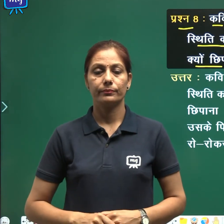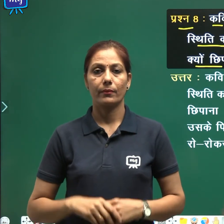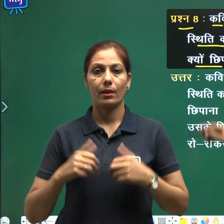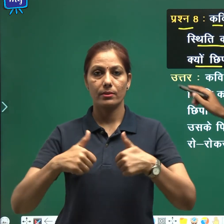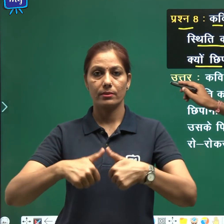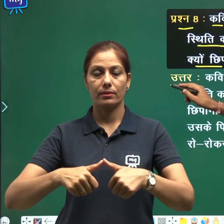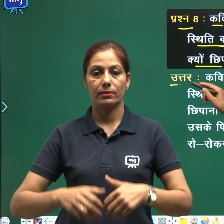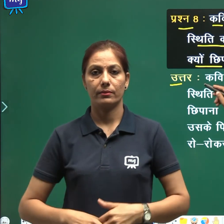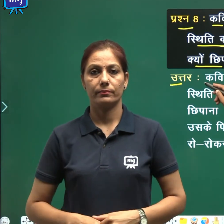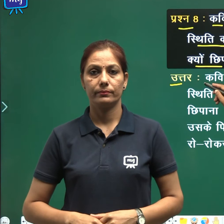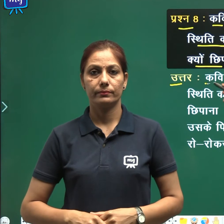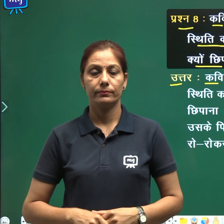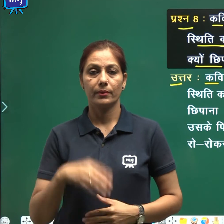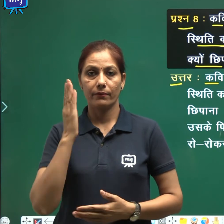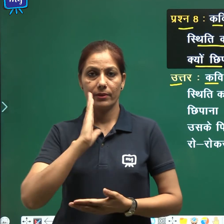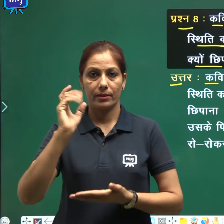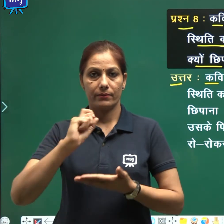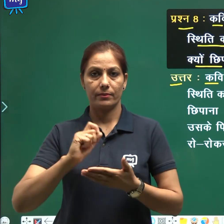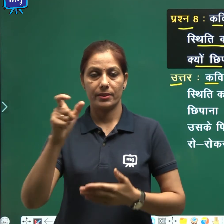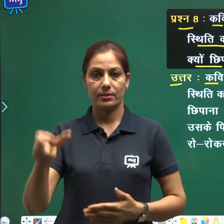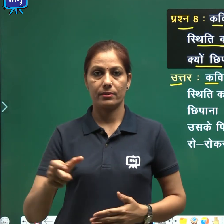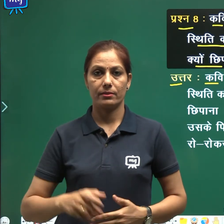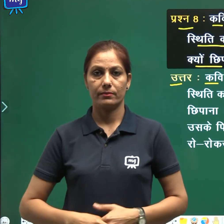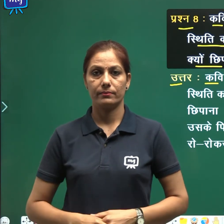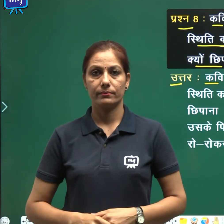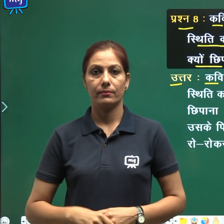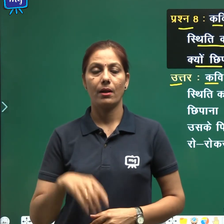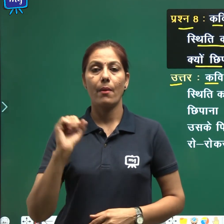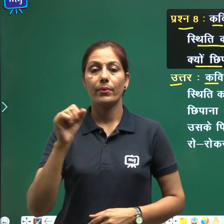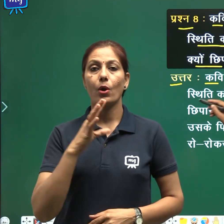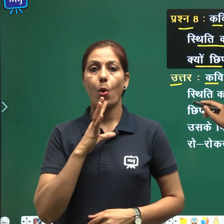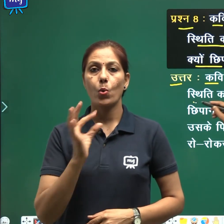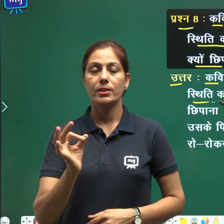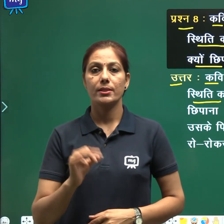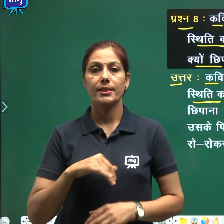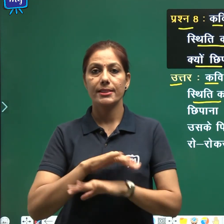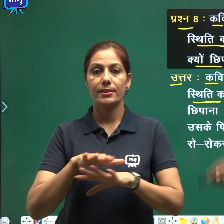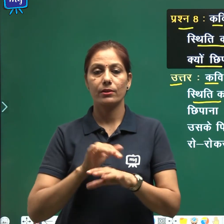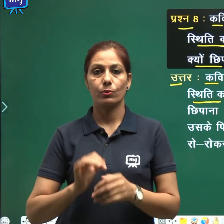उत्तर है, कवि अपनी वास्तविक स्थिति को